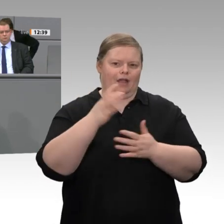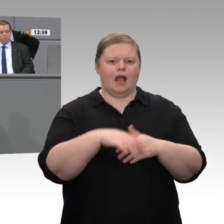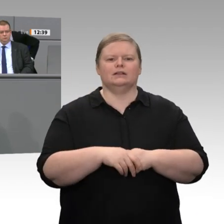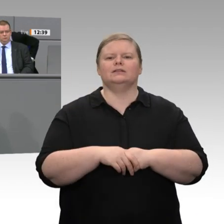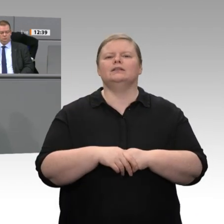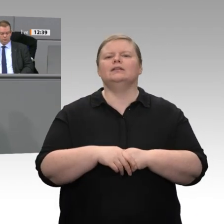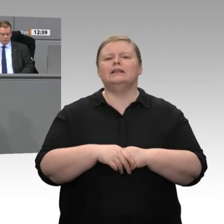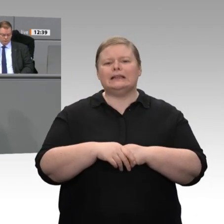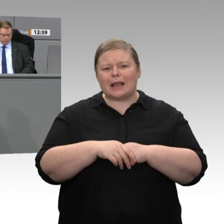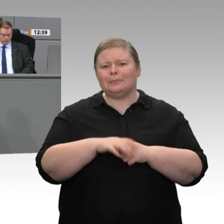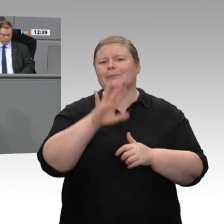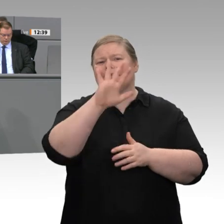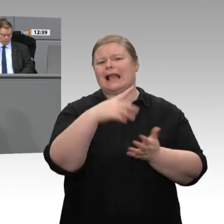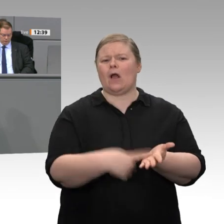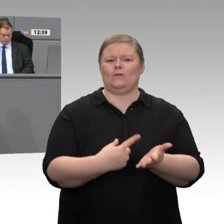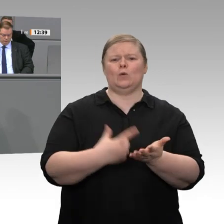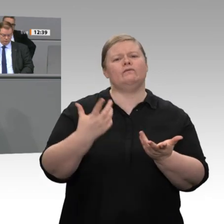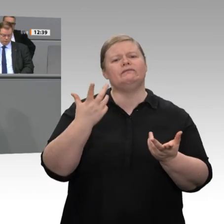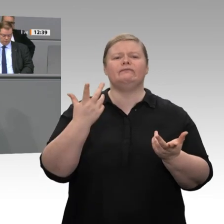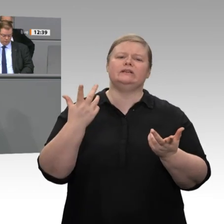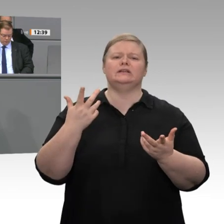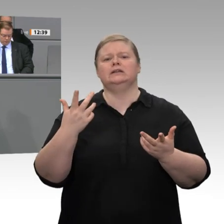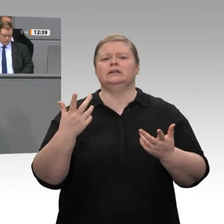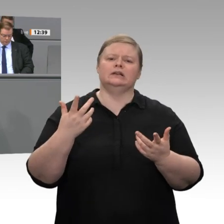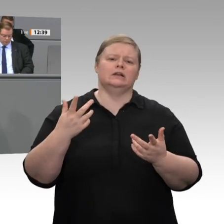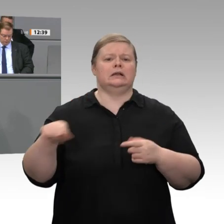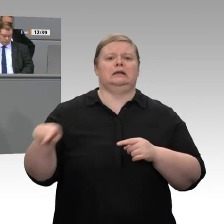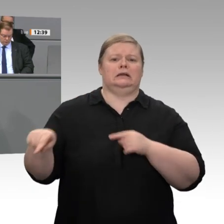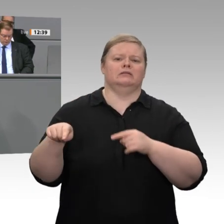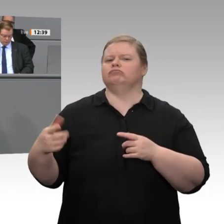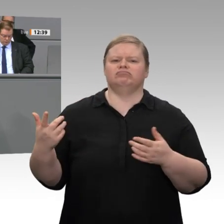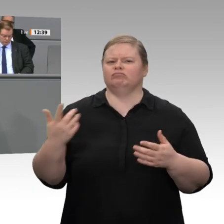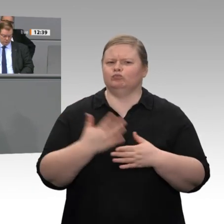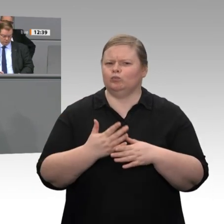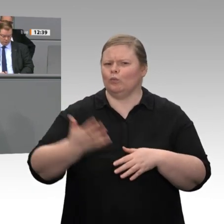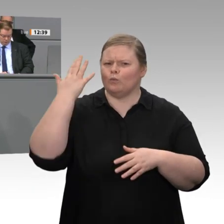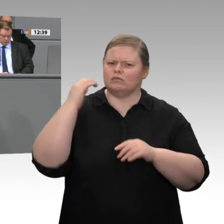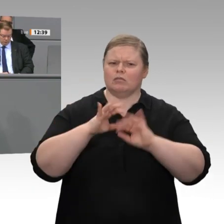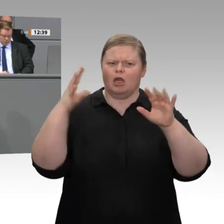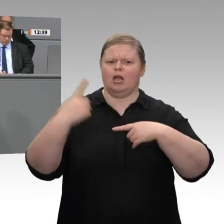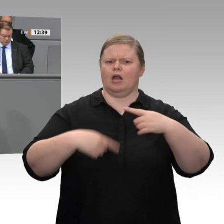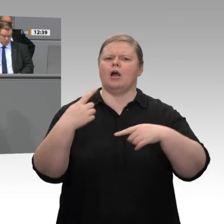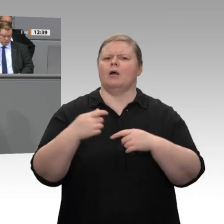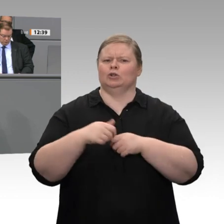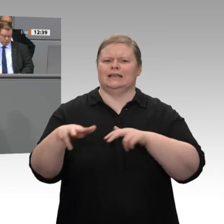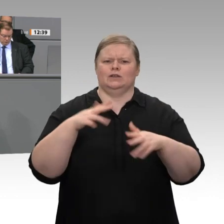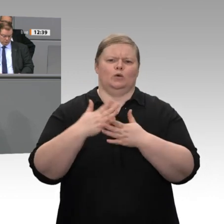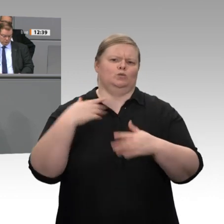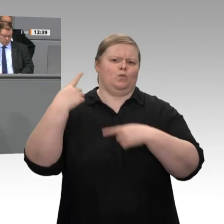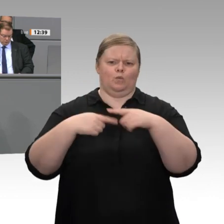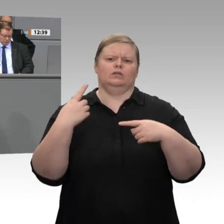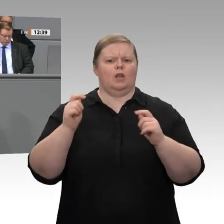nochmal ausdrücklich feststellen. Allen Betroffenen, die so betroffen sind, wie Sie das auch beschrieben haben, denen